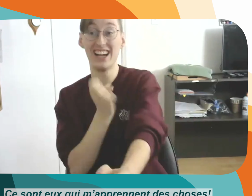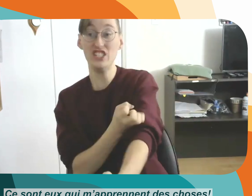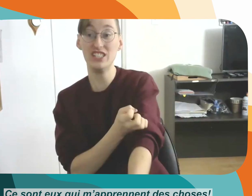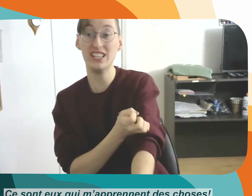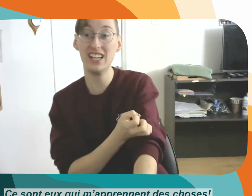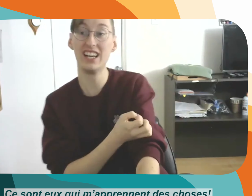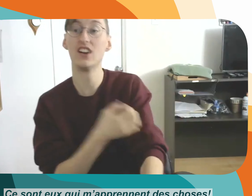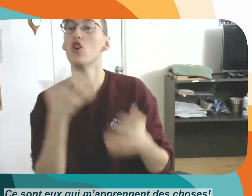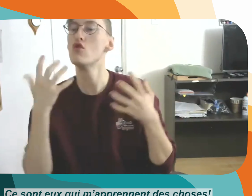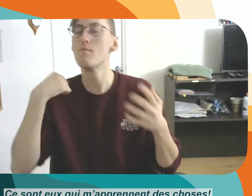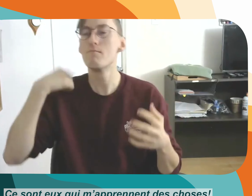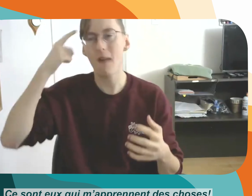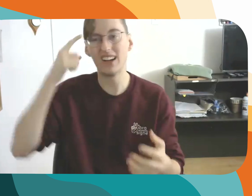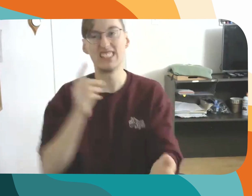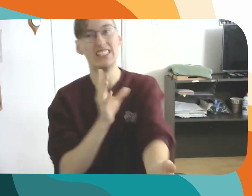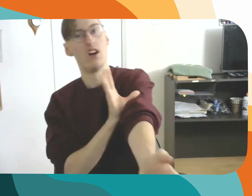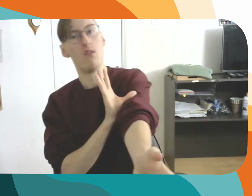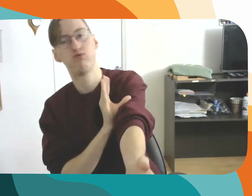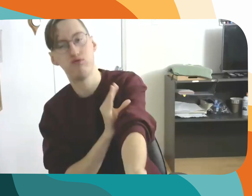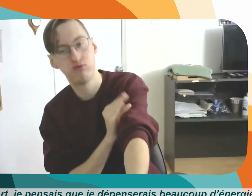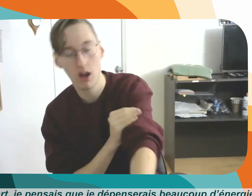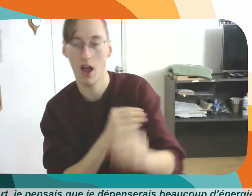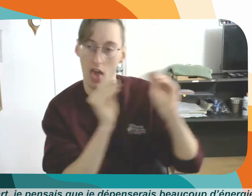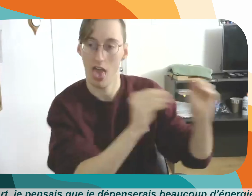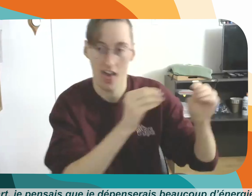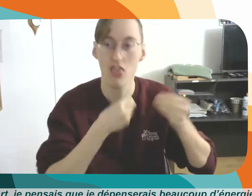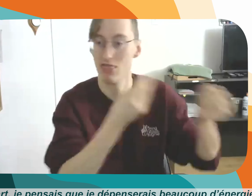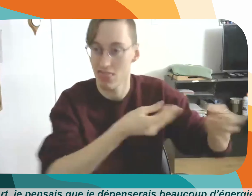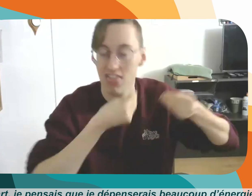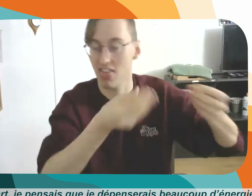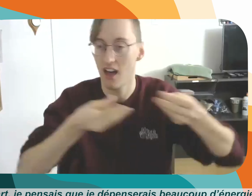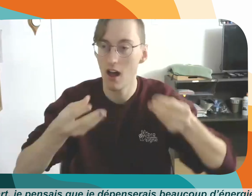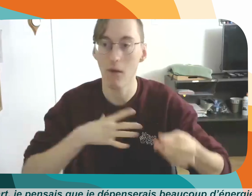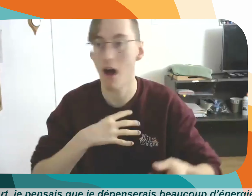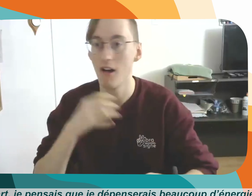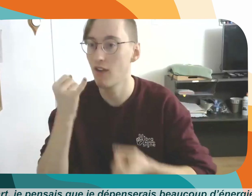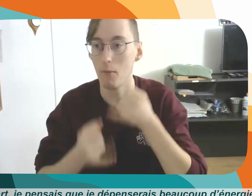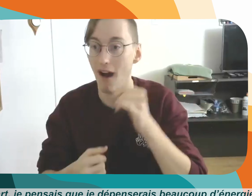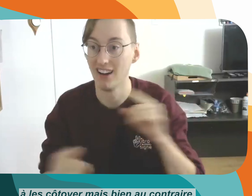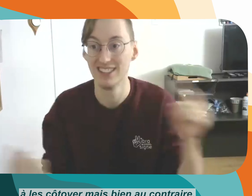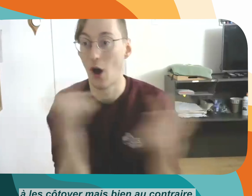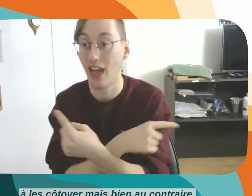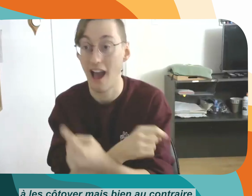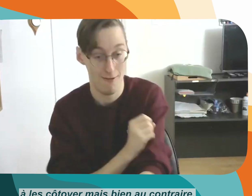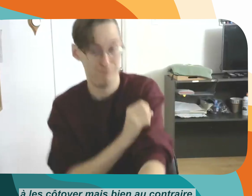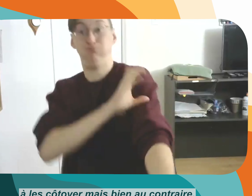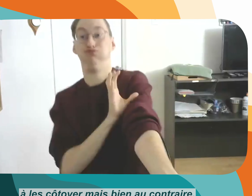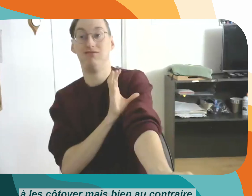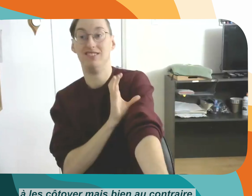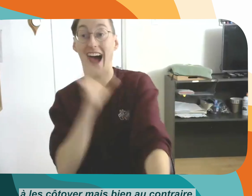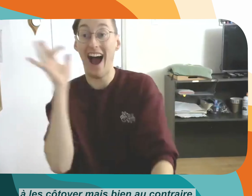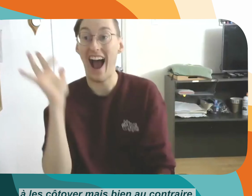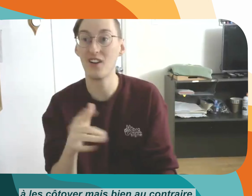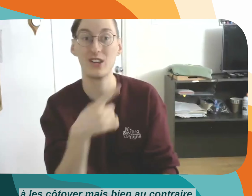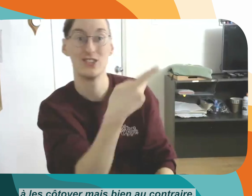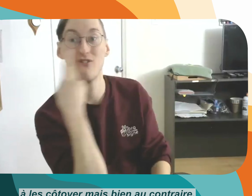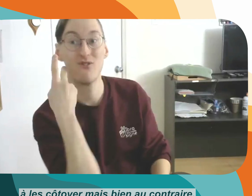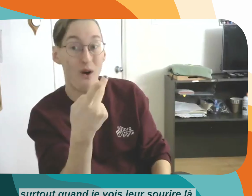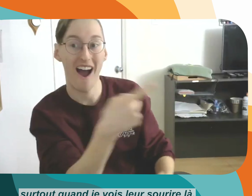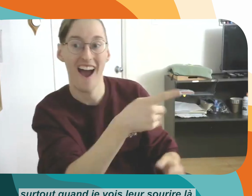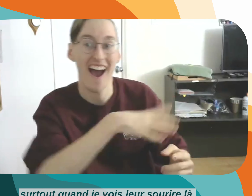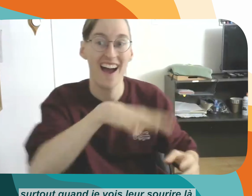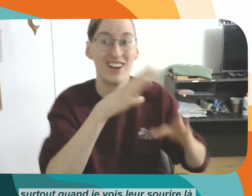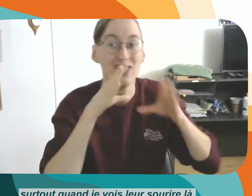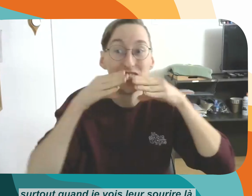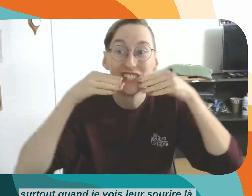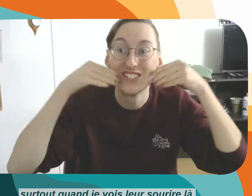Ce sont eux qui m'apprennent des choses. Au départ, je pensais que je dépenserais beaucoup d'énergie à les côtoyer, mais bien au contraire,